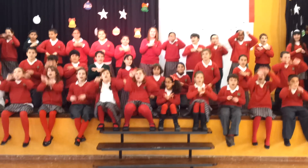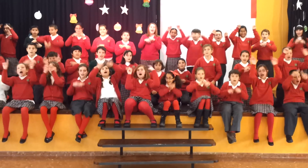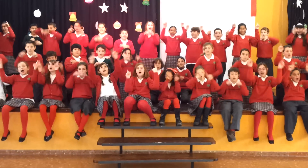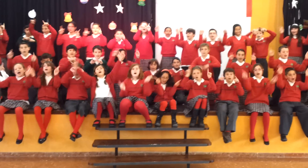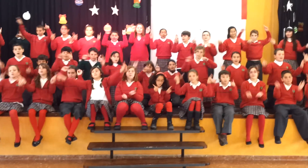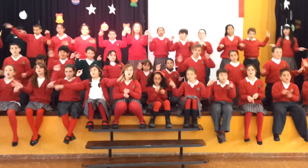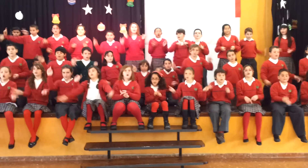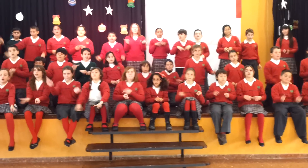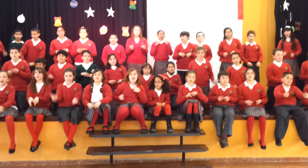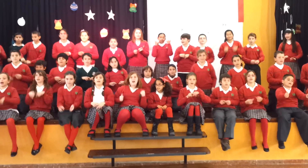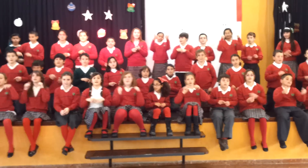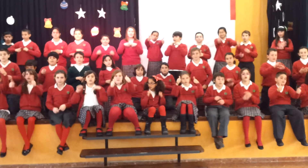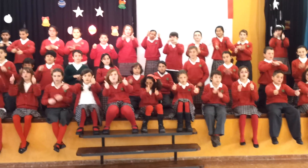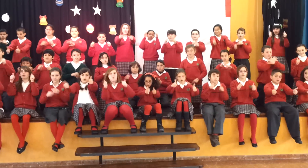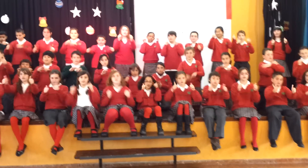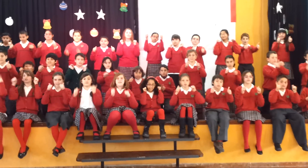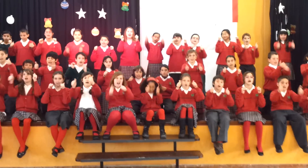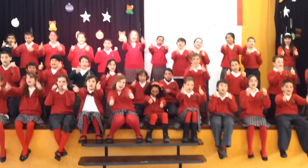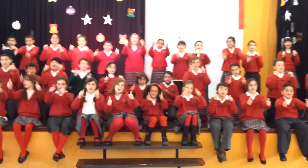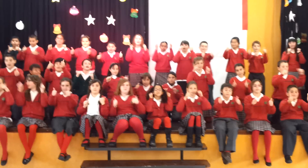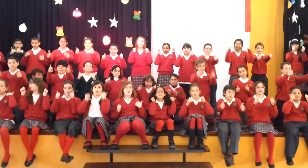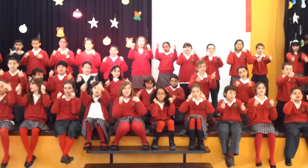Amor para que todo salga